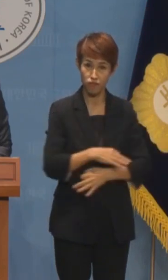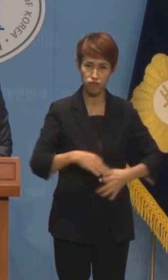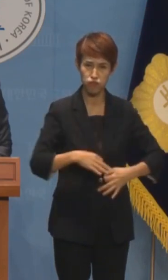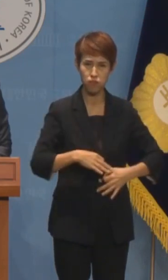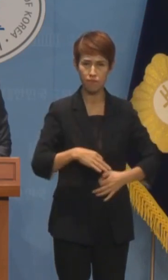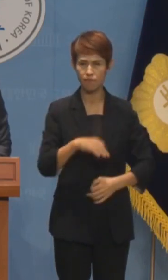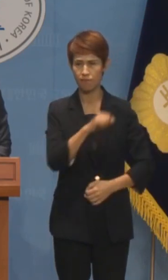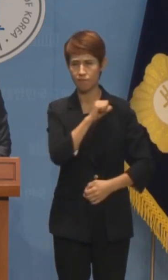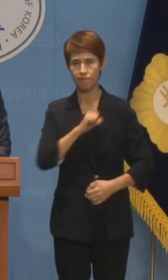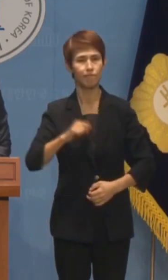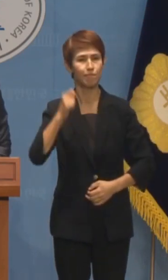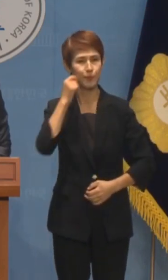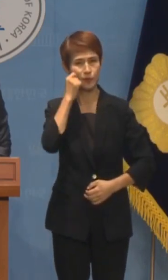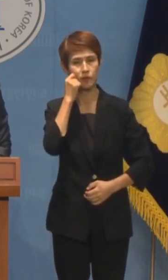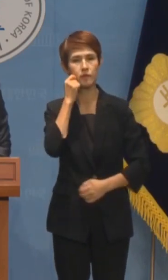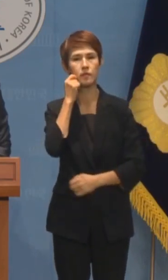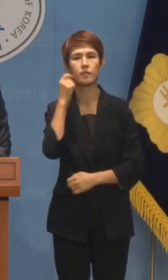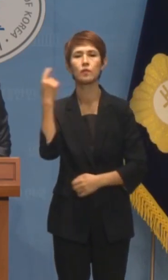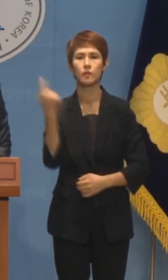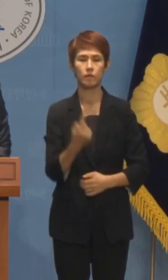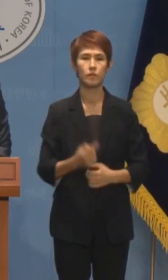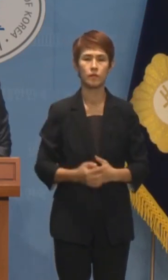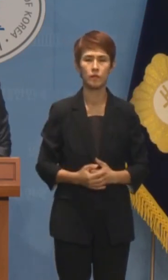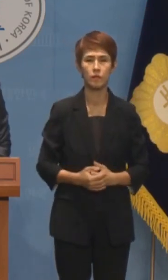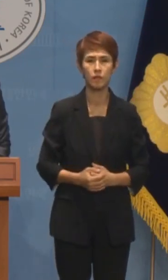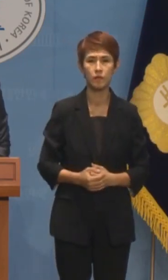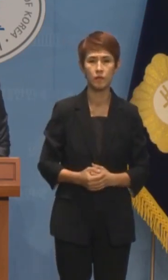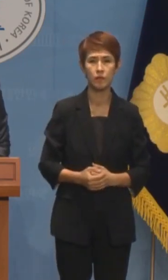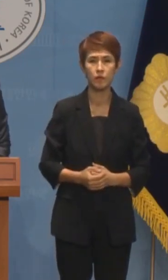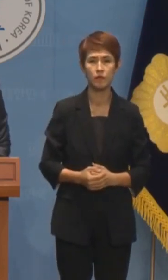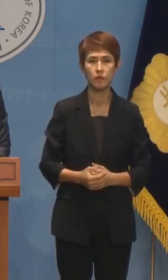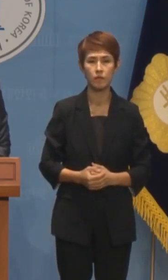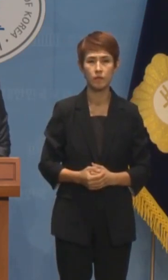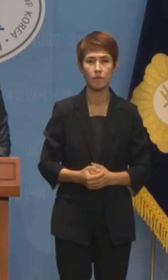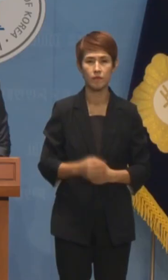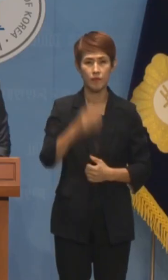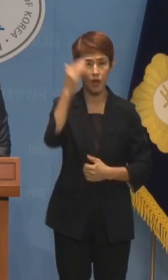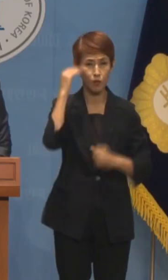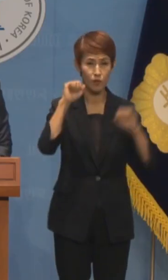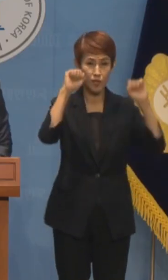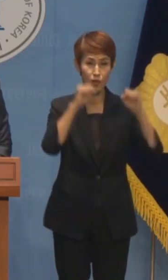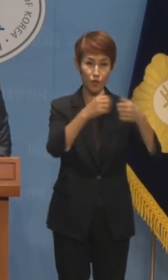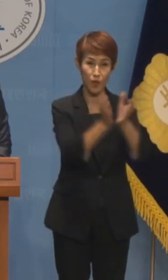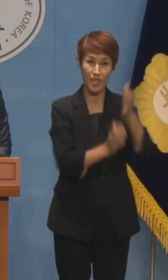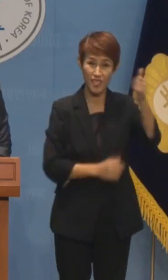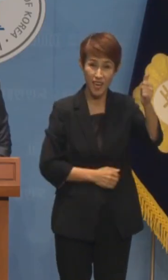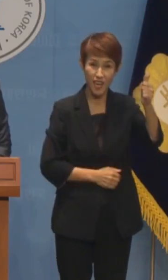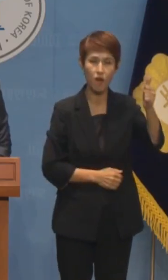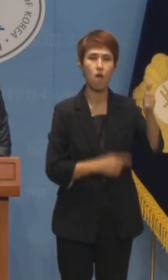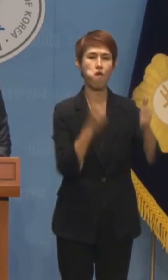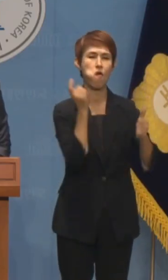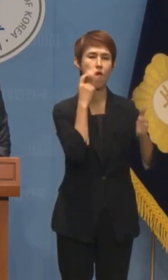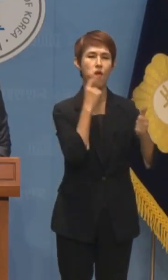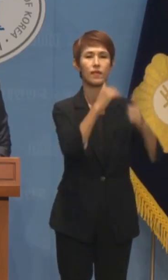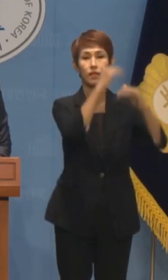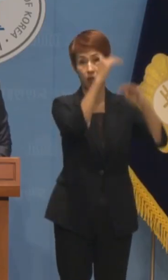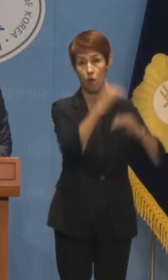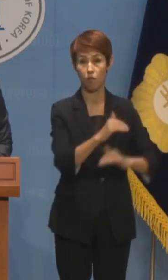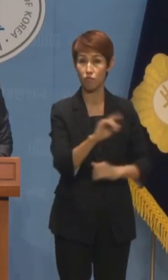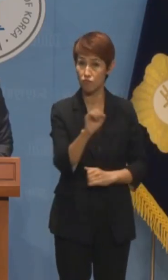없어 이 자리에 섰습니다. 먼저 이기흥 대한체육회장의 허위 증언